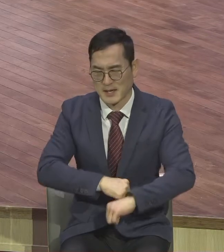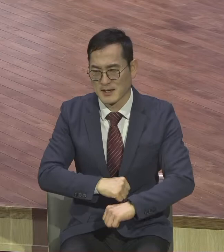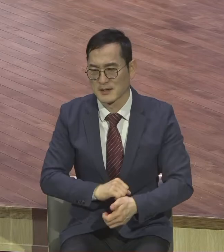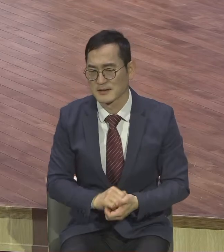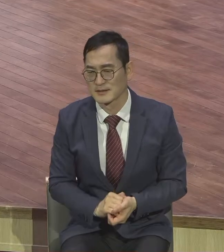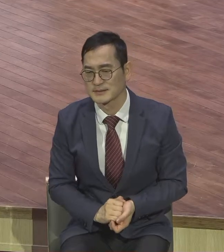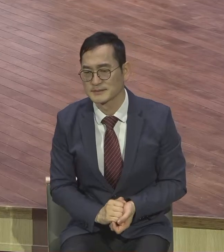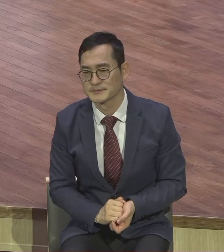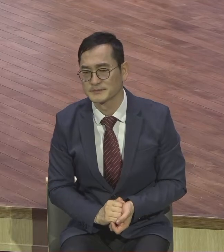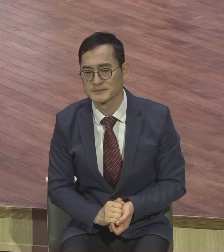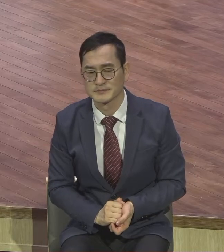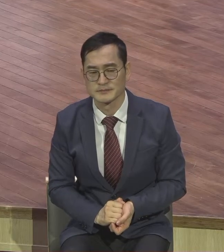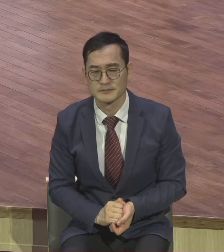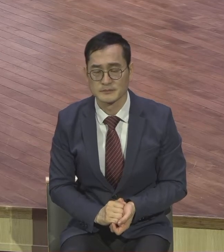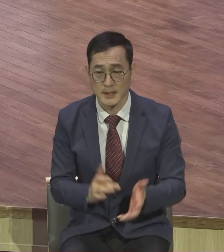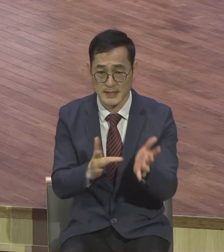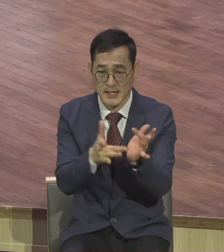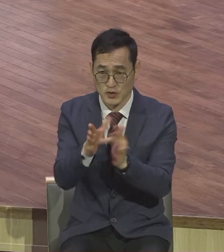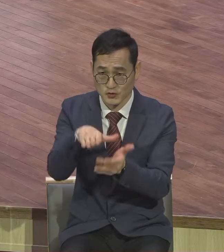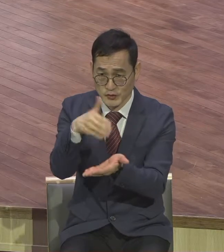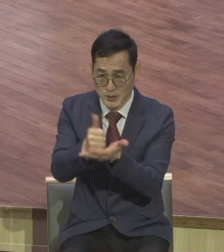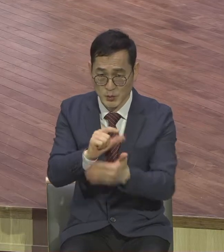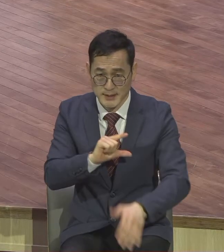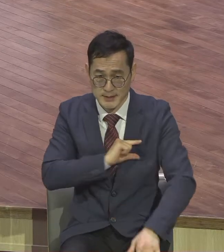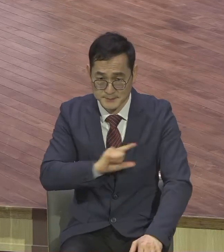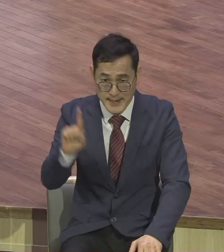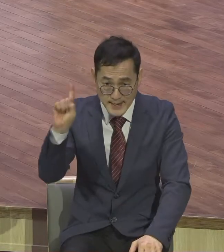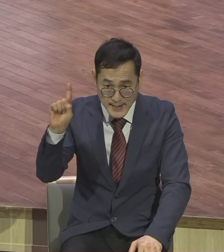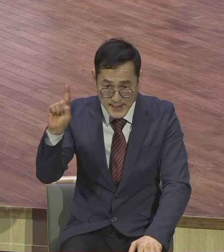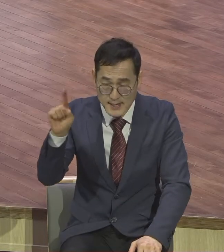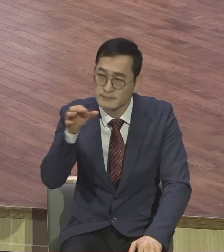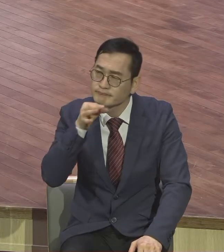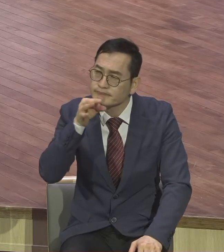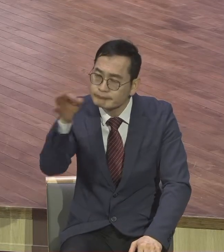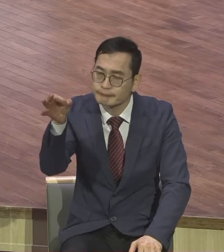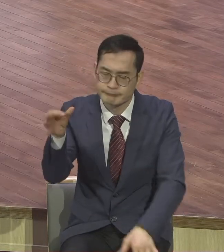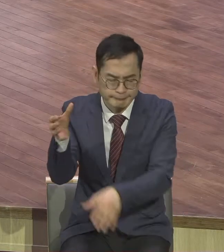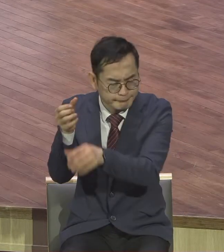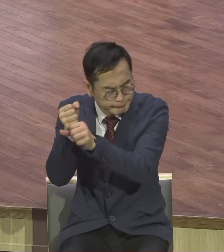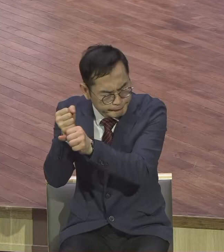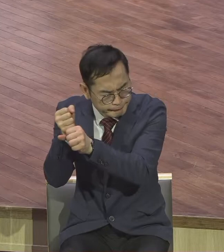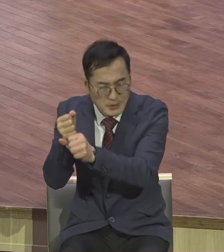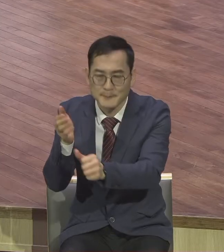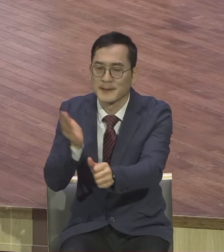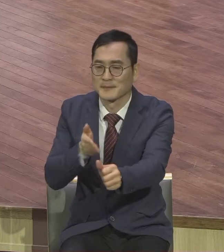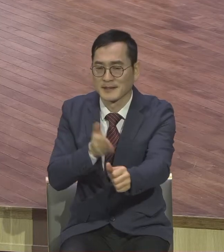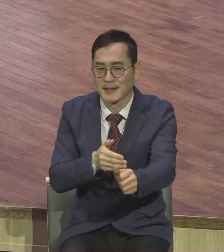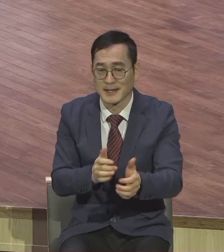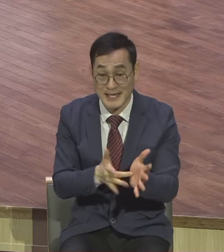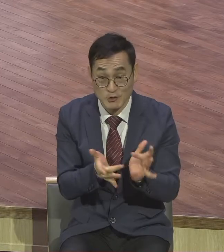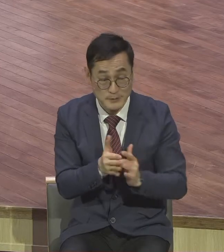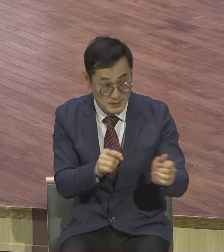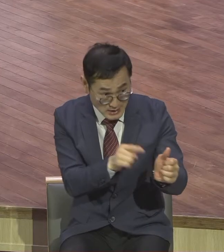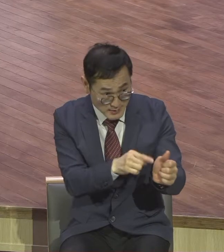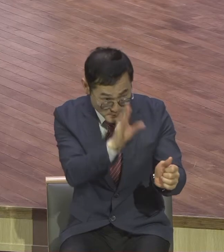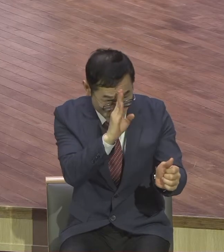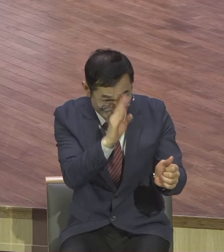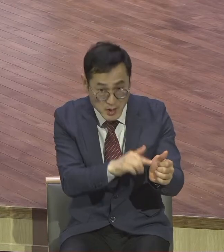예수 거기 또 이름 부르시기 바랍니다 이름만 부르면 귀신이 쫓겨나가요